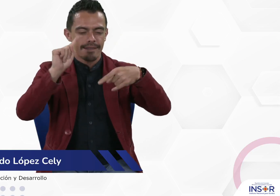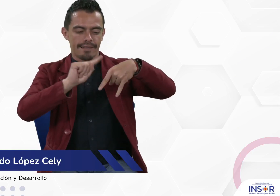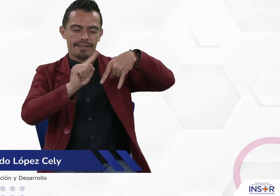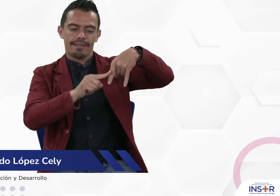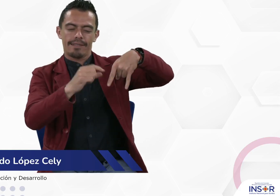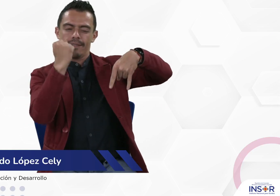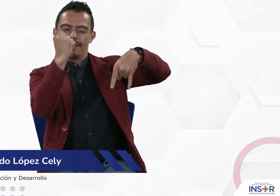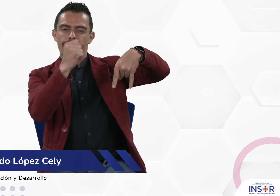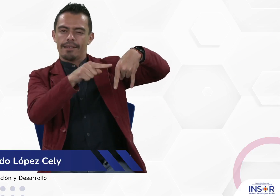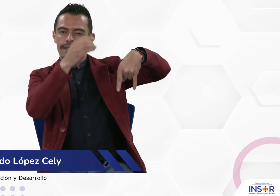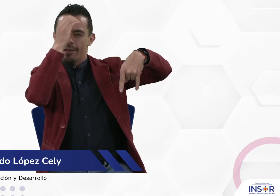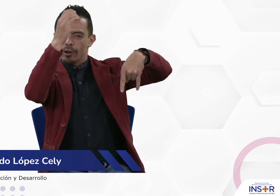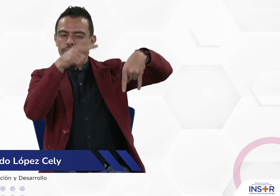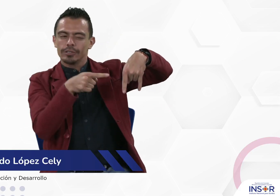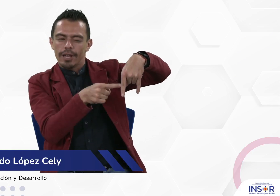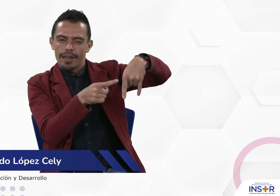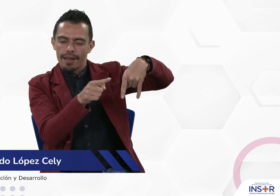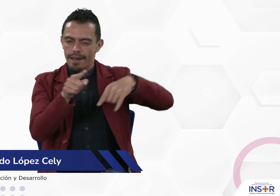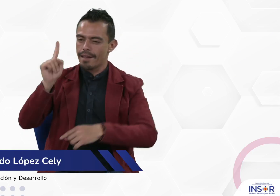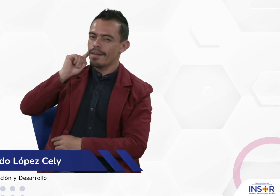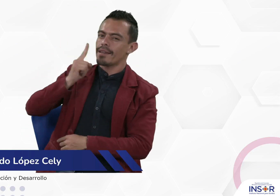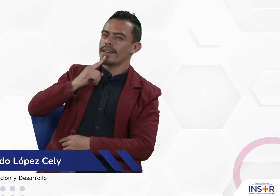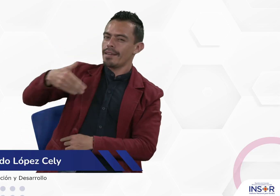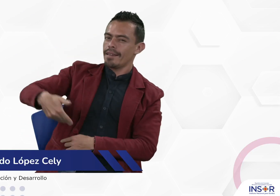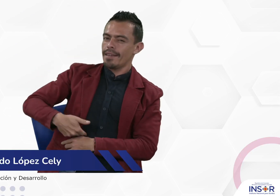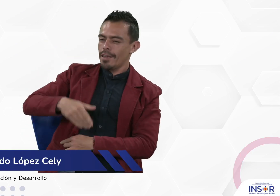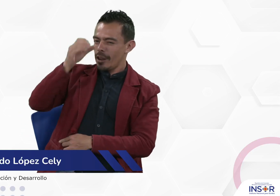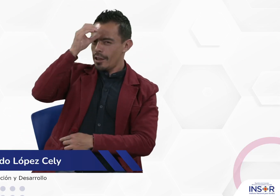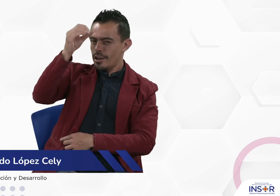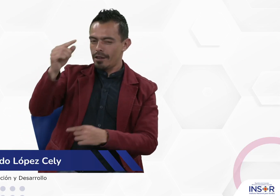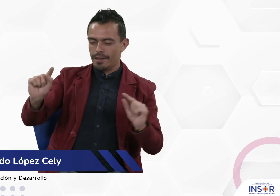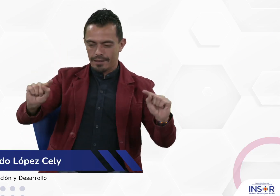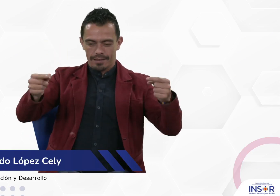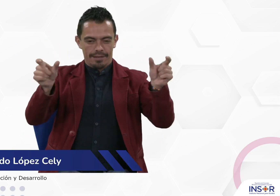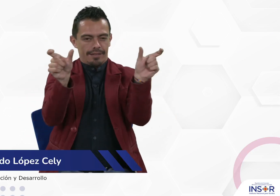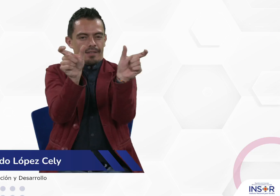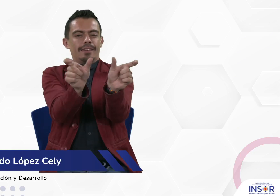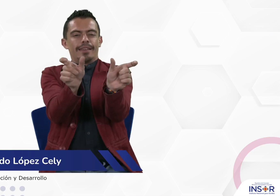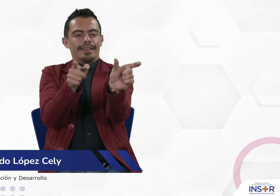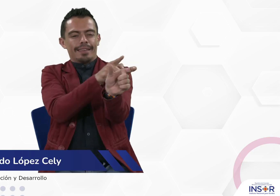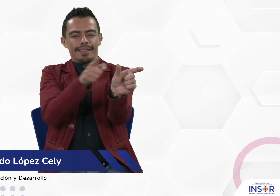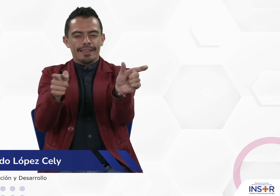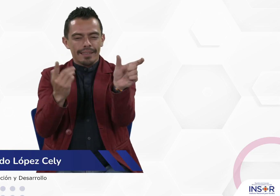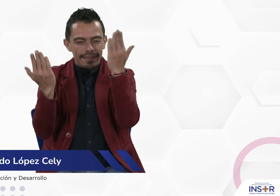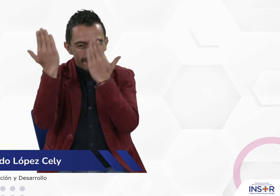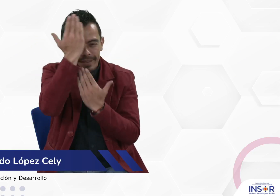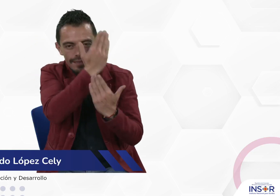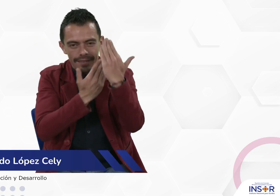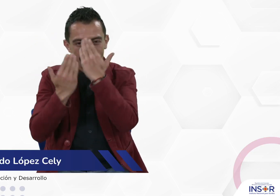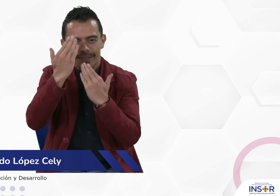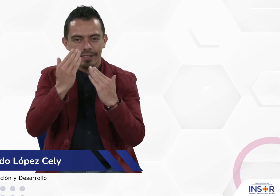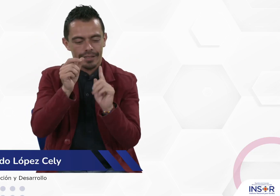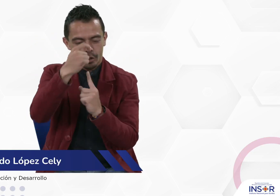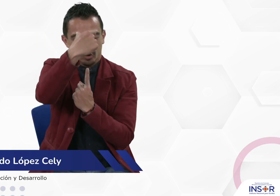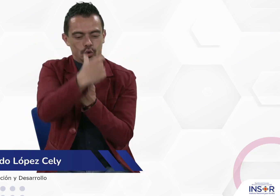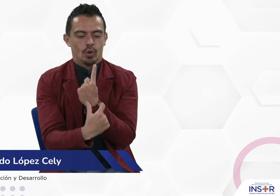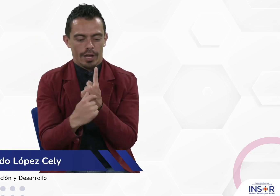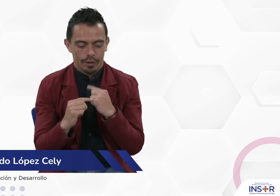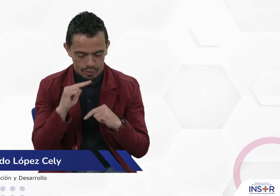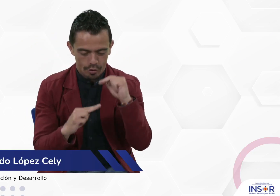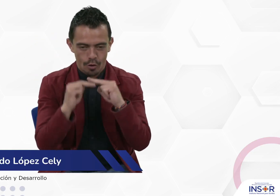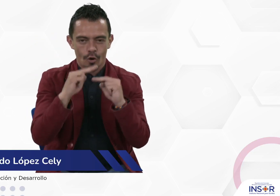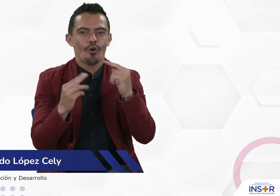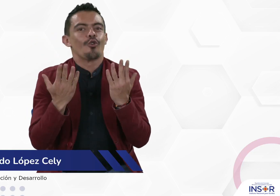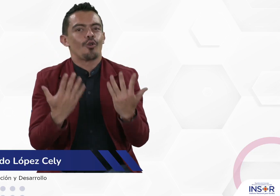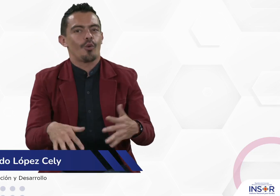reflexiones que quedan sobre este concepto de sordismo, el concepto de sordedad y abrir pues un